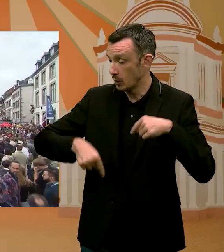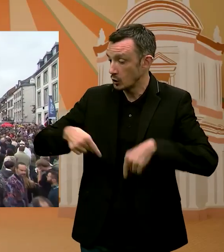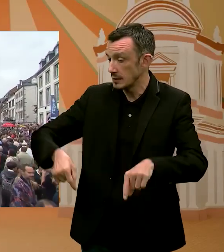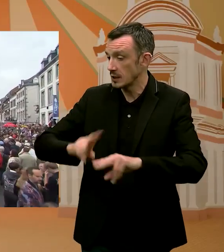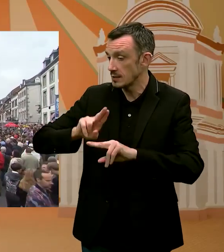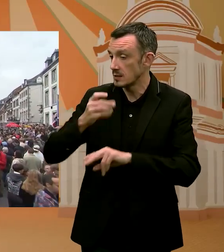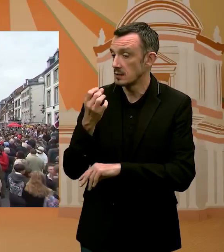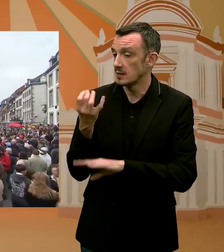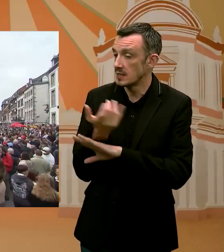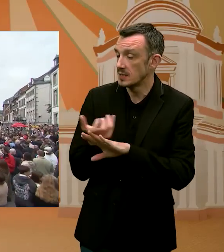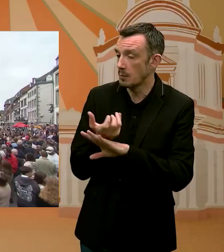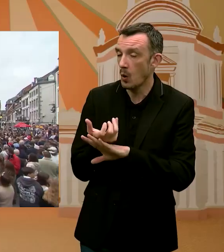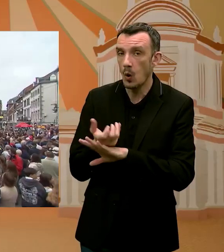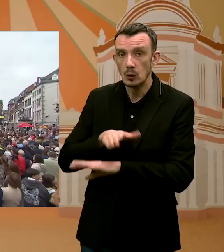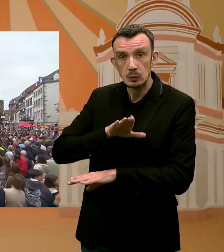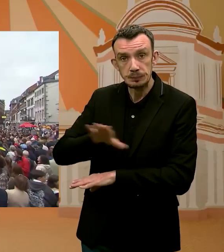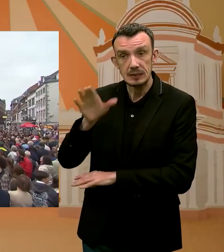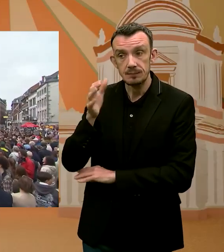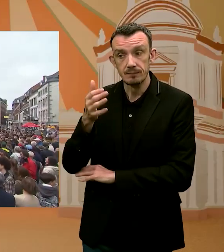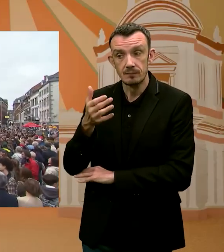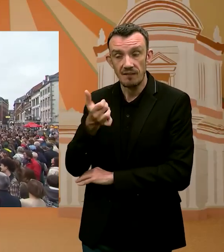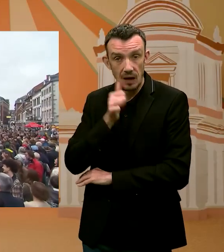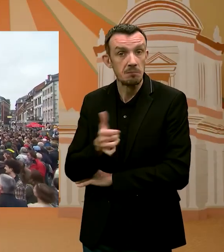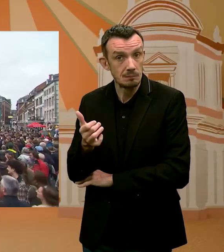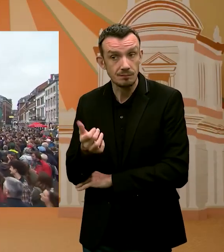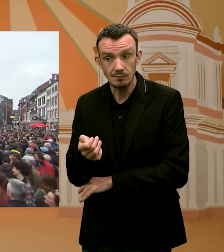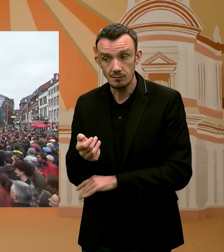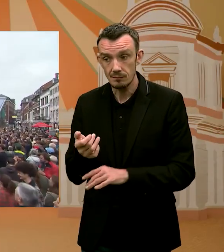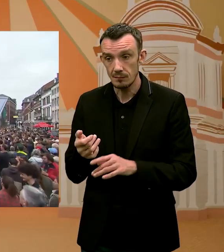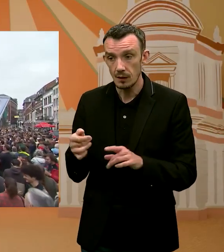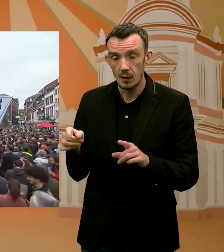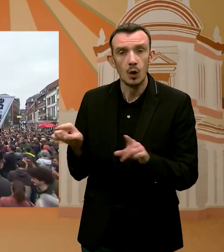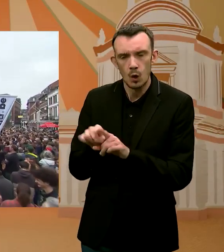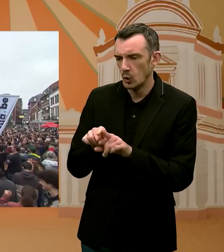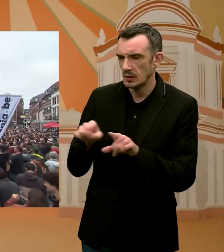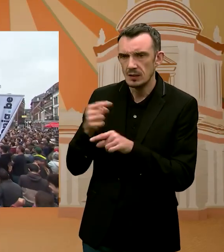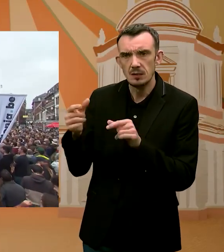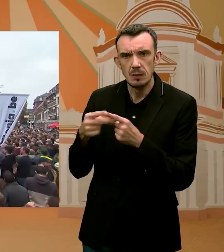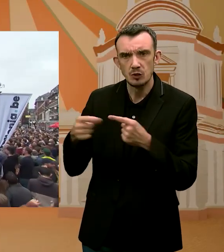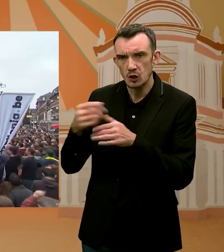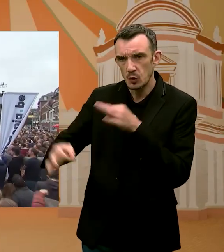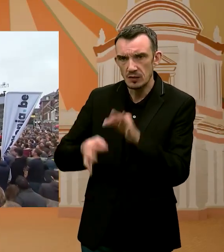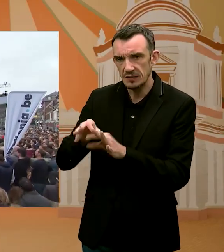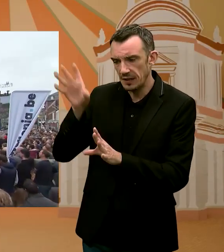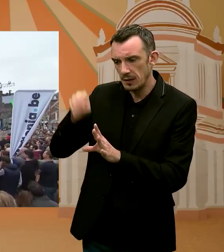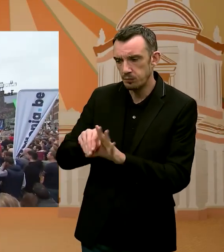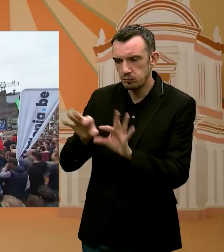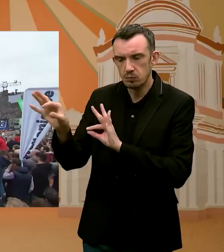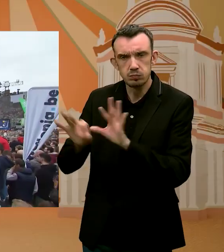diamants. Et on parlait dans le recrutement, ça se fait aussi au sein des familles, parce qu'il y a quand même des familles aussi. Oui, bien entendu. Très atypiques et des noms qui reviennent régulièrement. Les